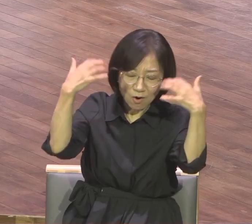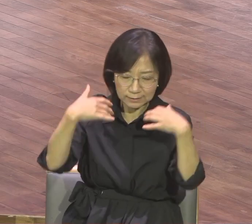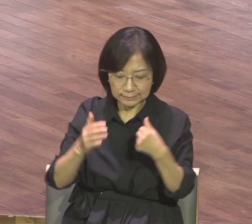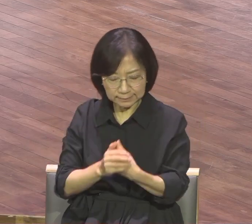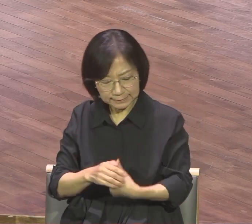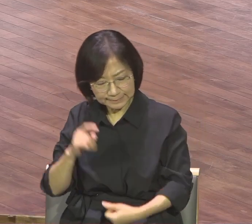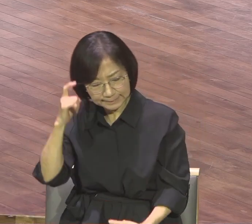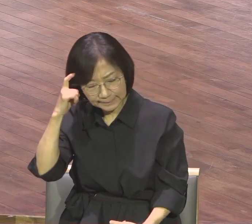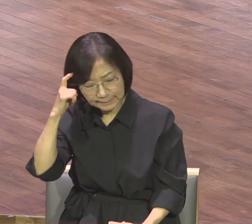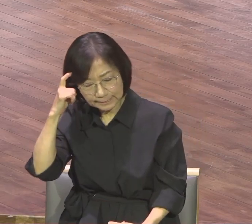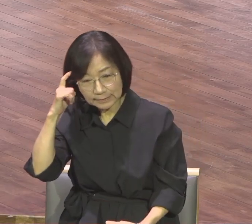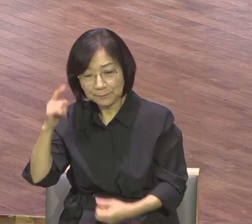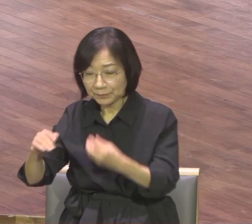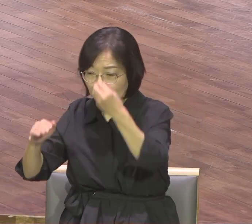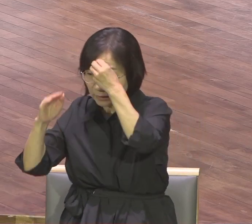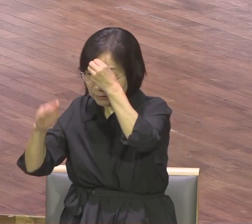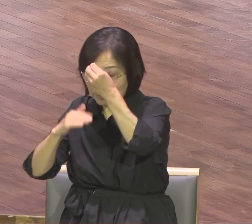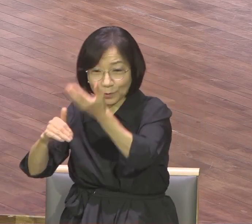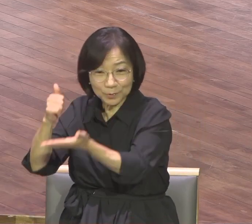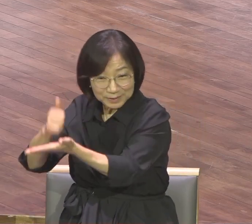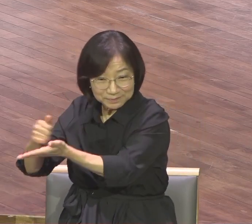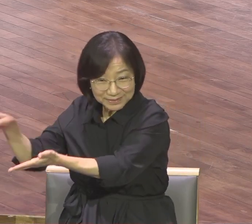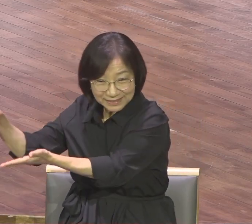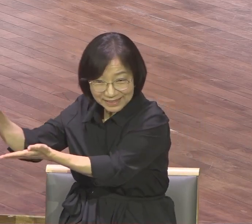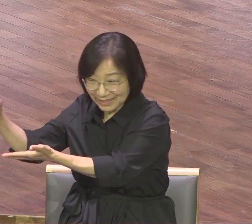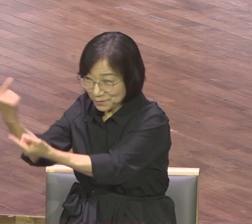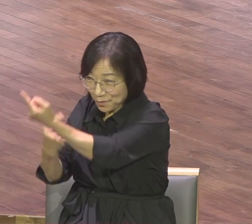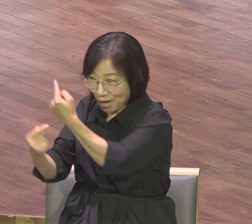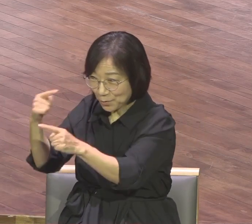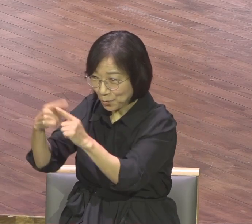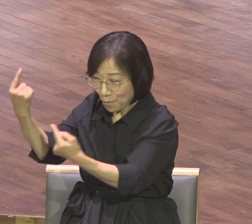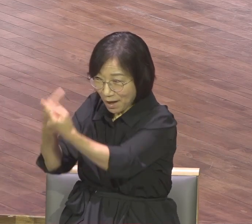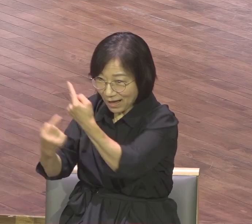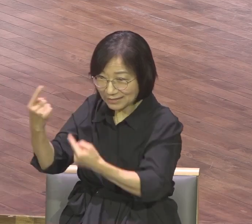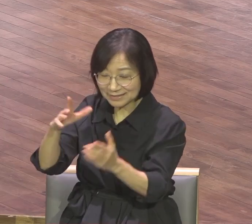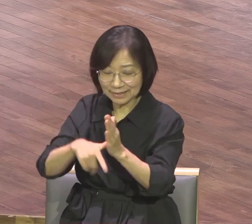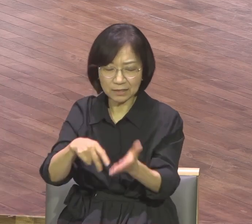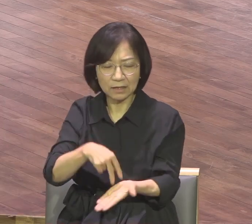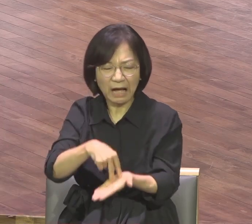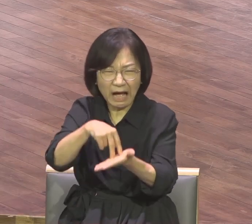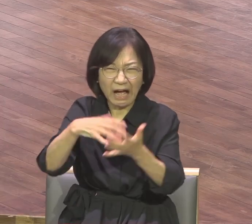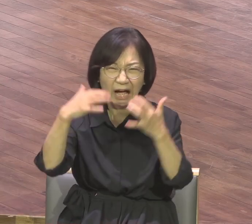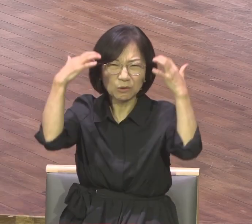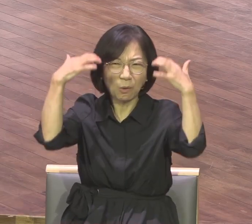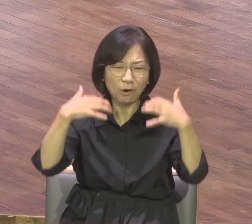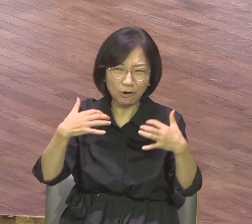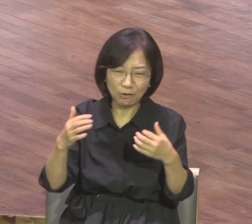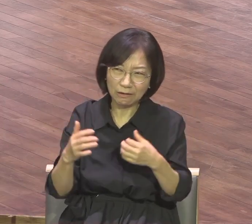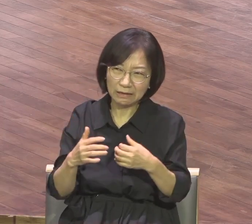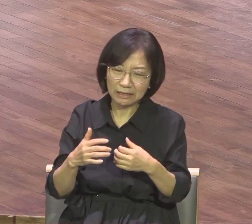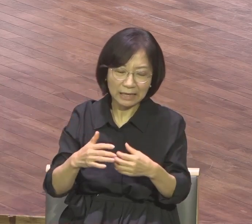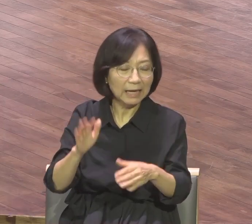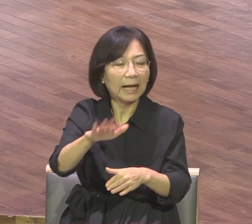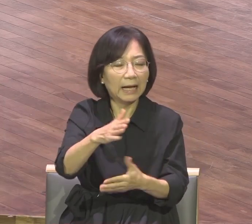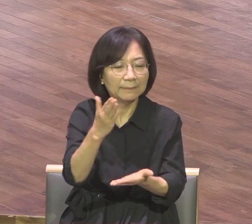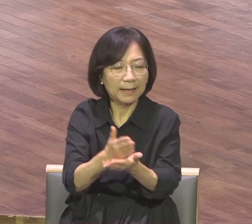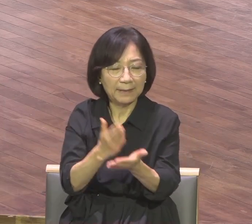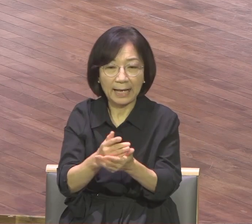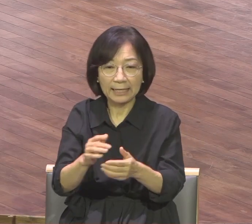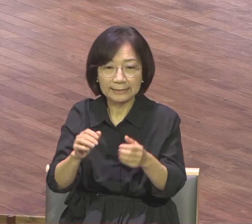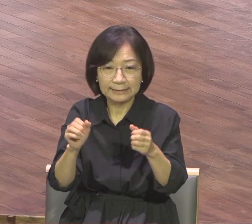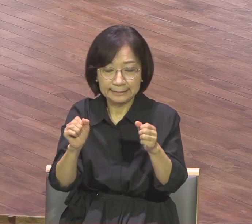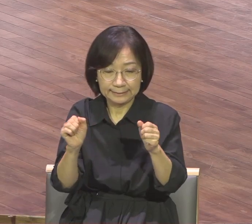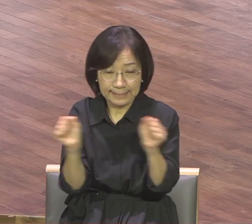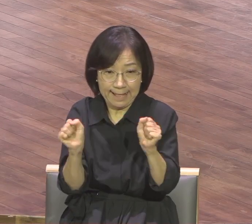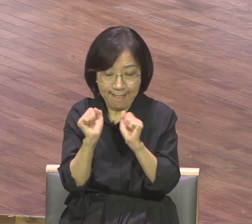때 시원하도록 엘리베이터에 첫 느낌이야. 시원하게 하세요. 지시했더니 이제 너무